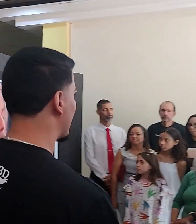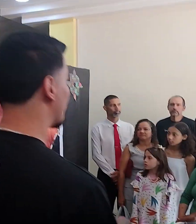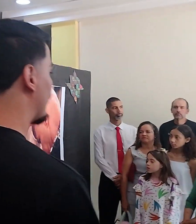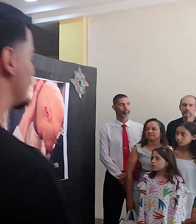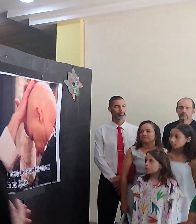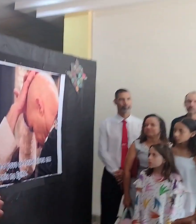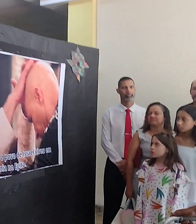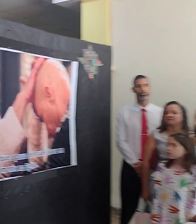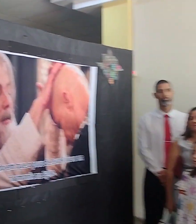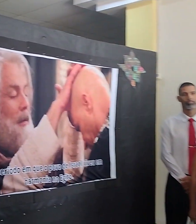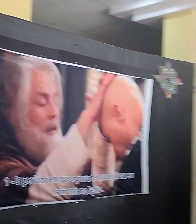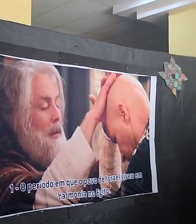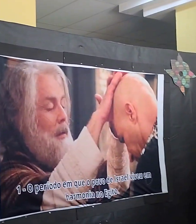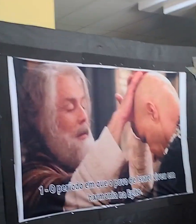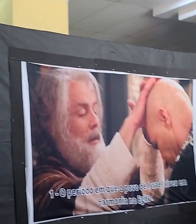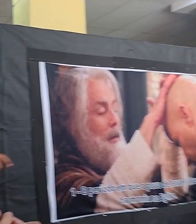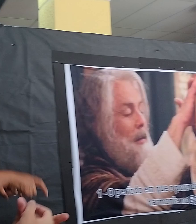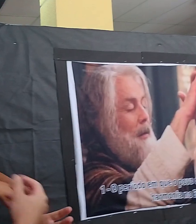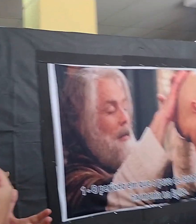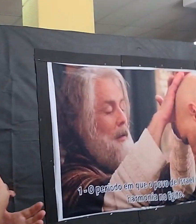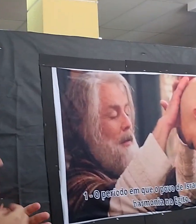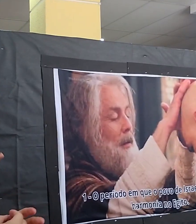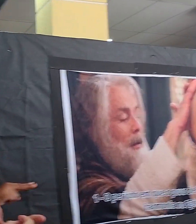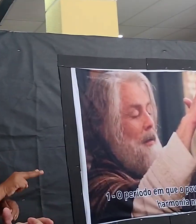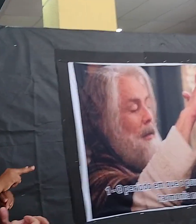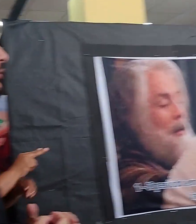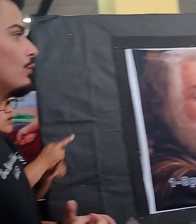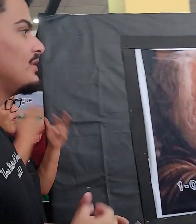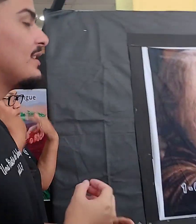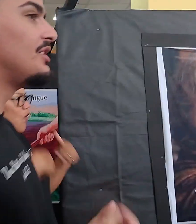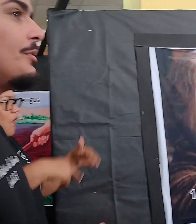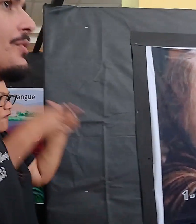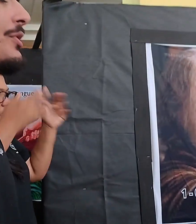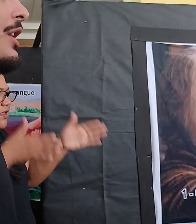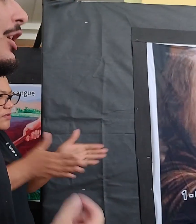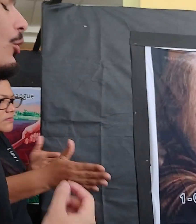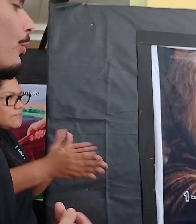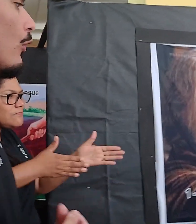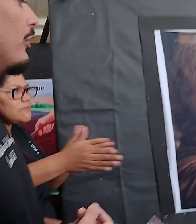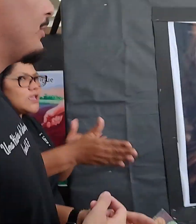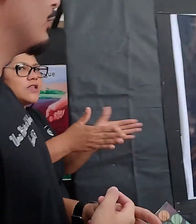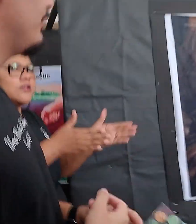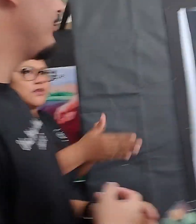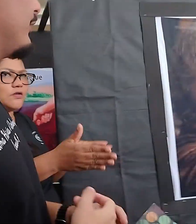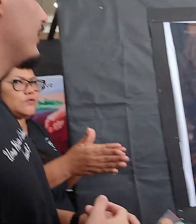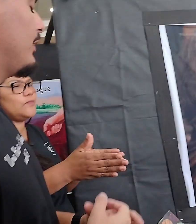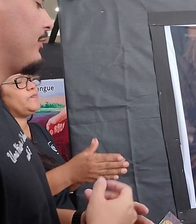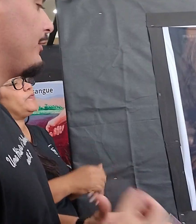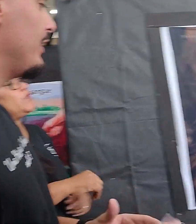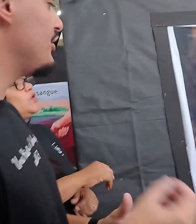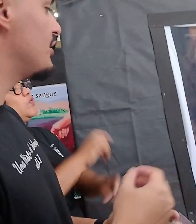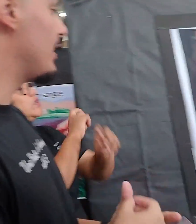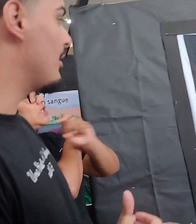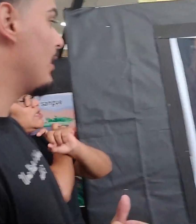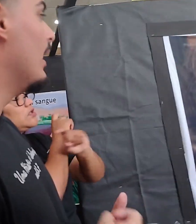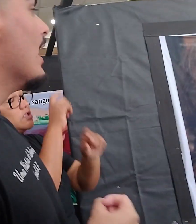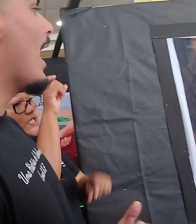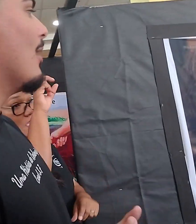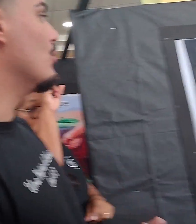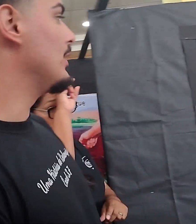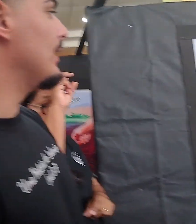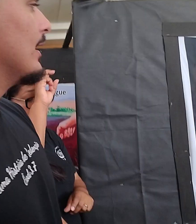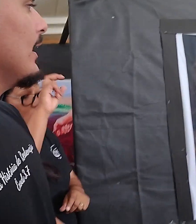a terra, pastoreando ovelhas. Então, nesse período, os egípcios e o povo hebreu viviam em